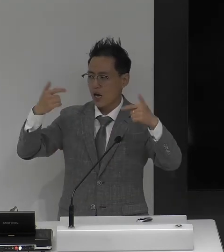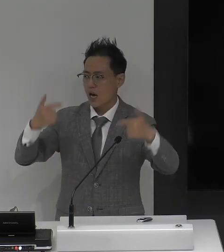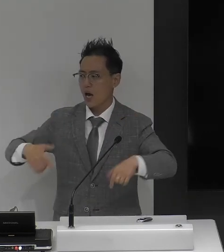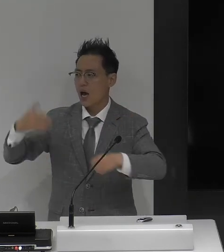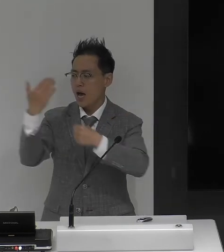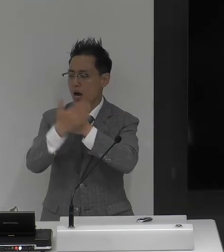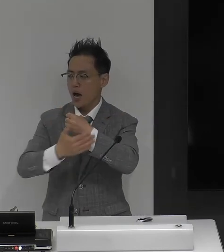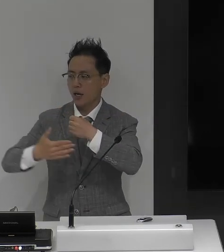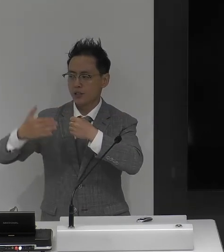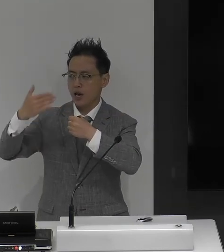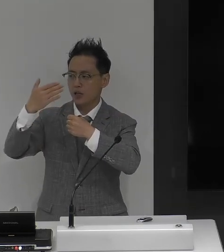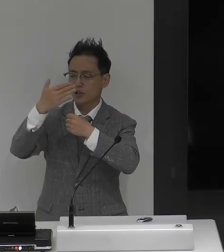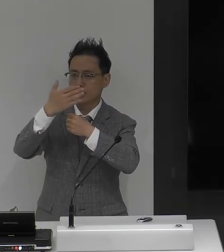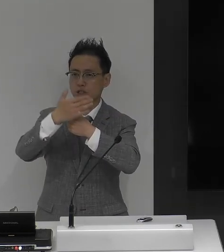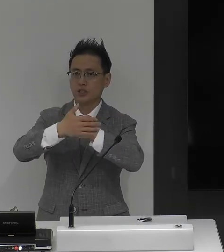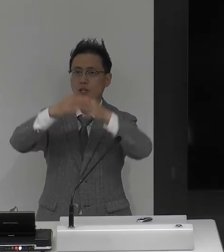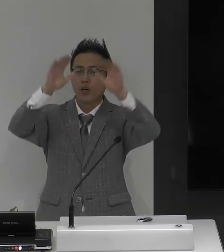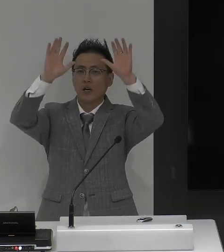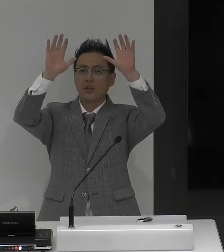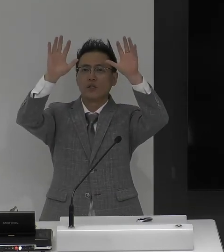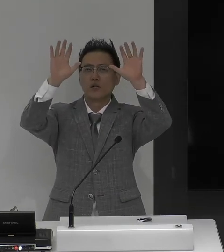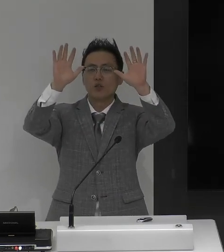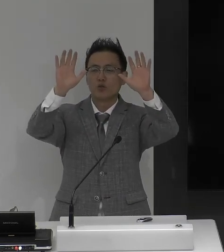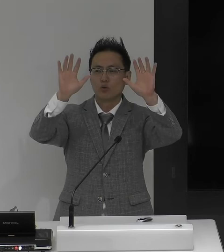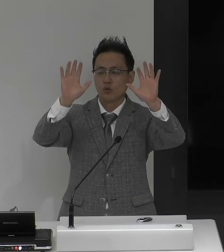보여주사 항상 은혜를